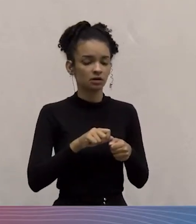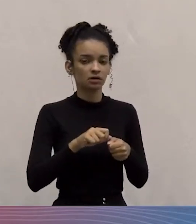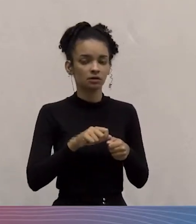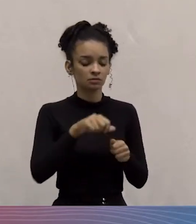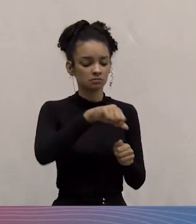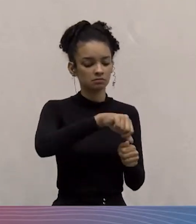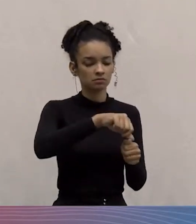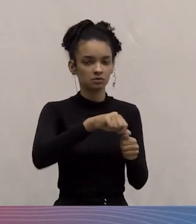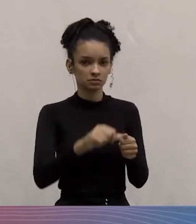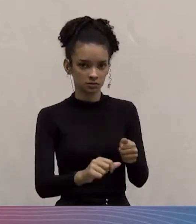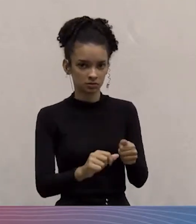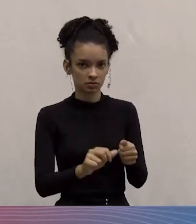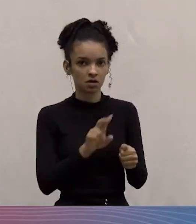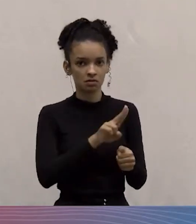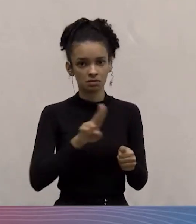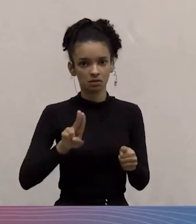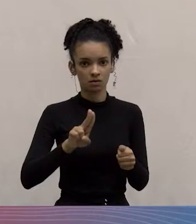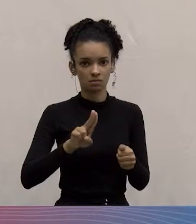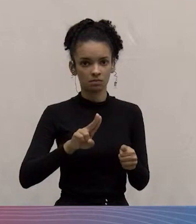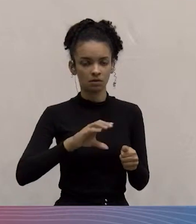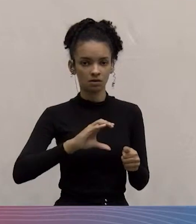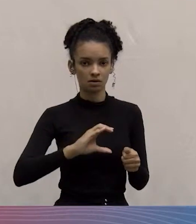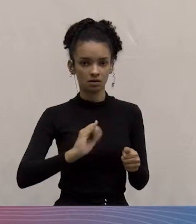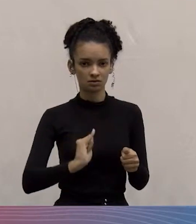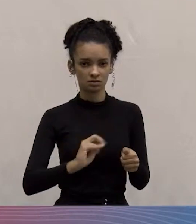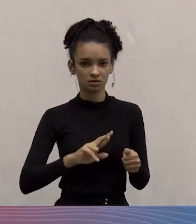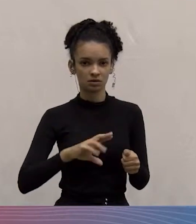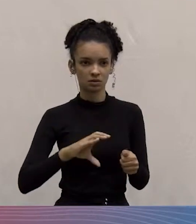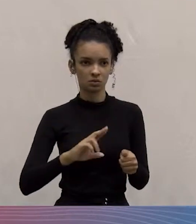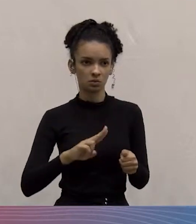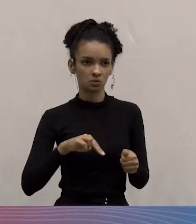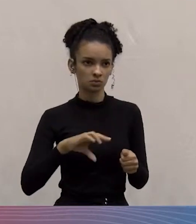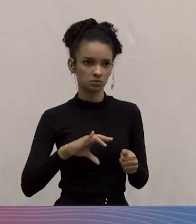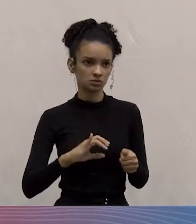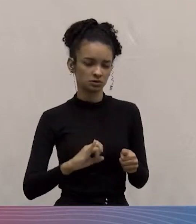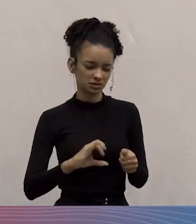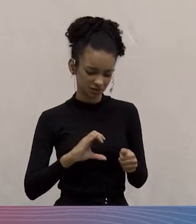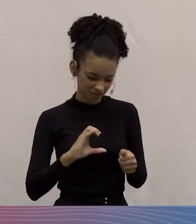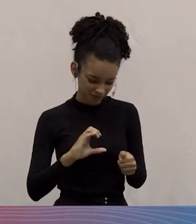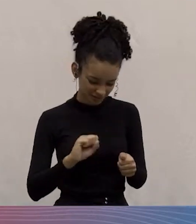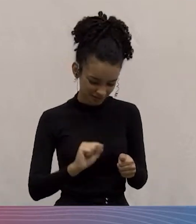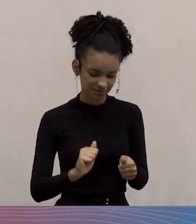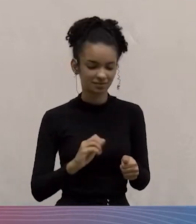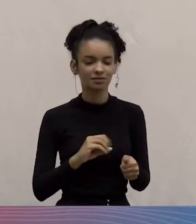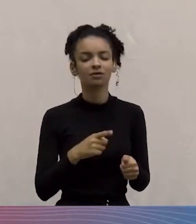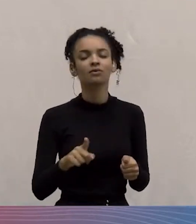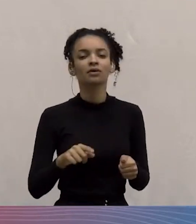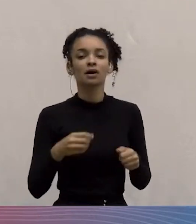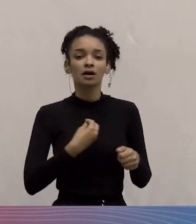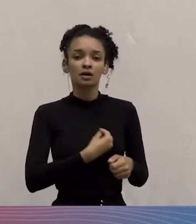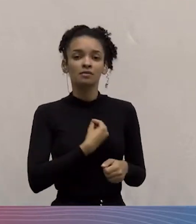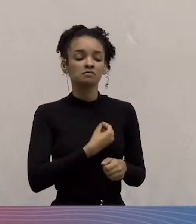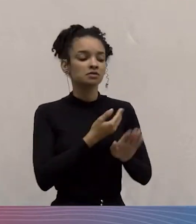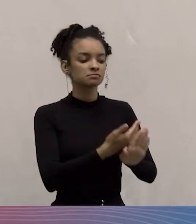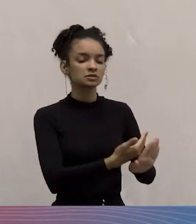de acircuncisão, para viver separado dos gentios, que eram chamados de